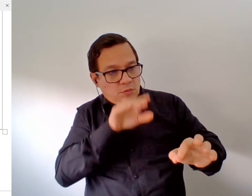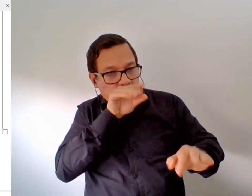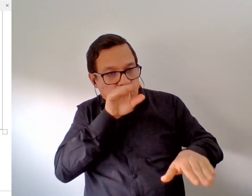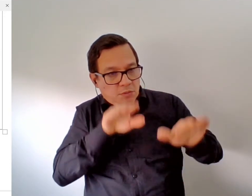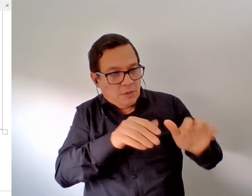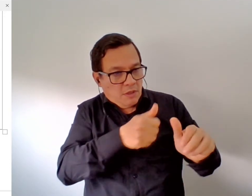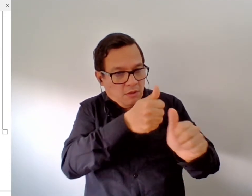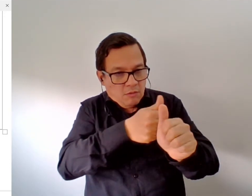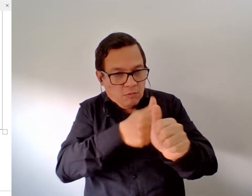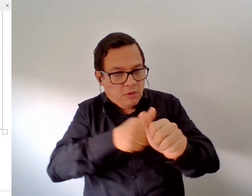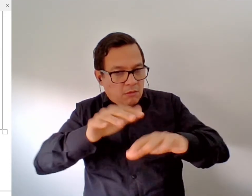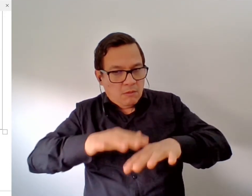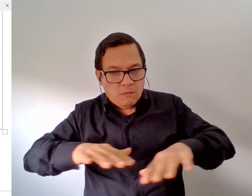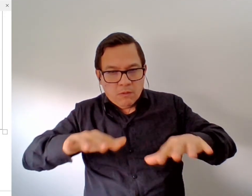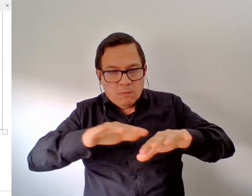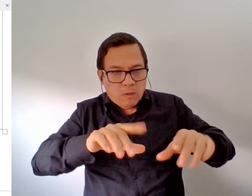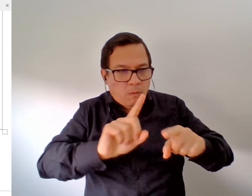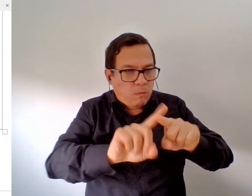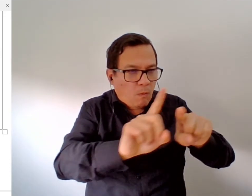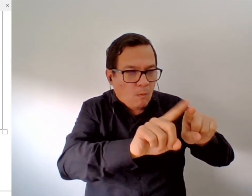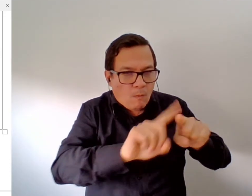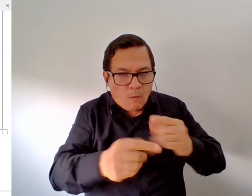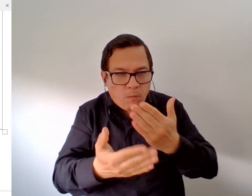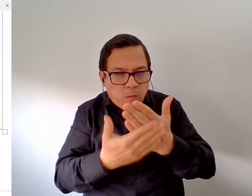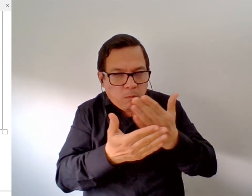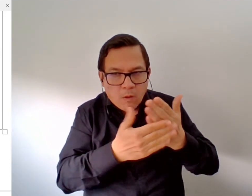cada uno de los ambientes solicitados.